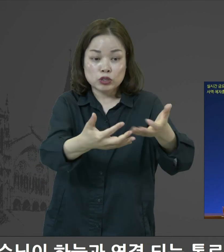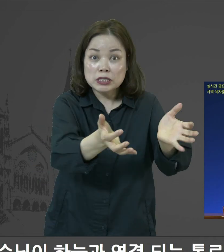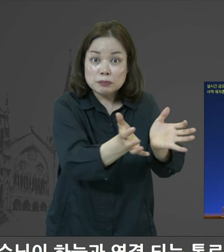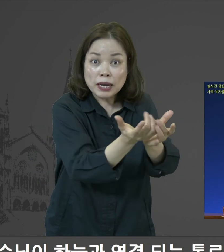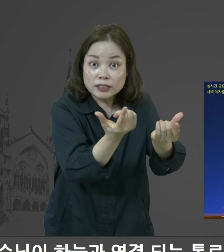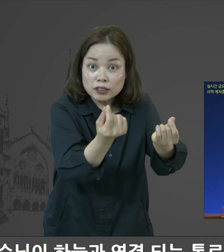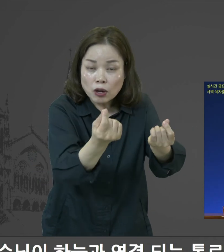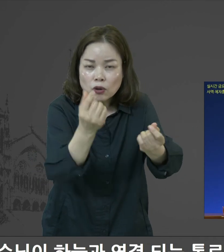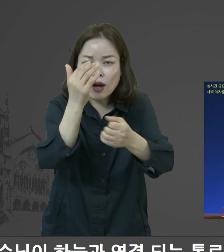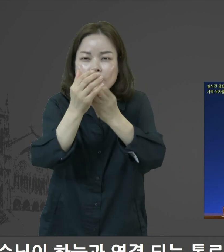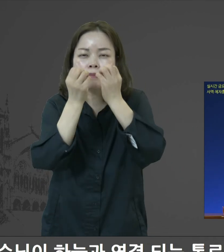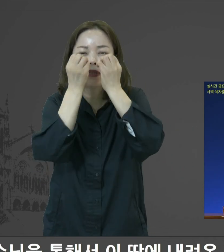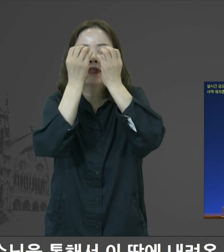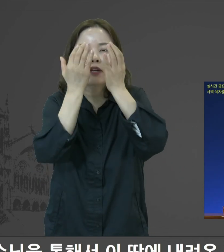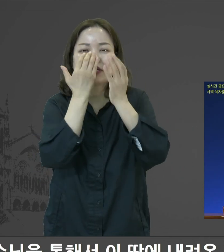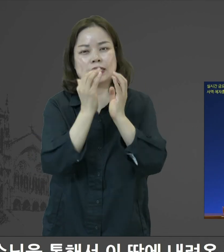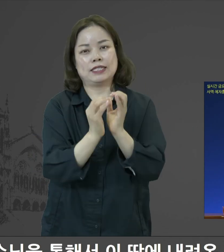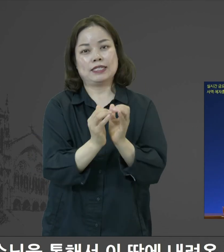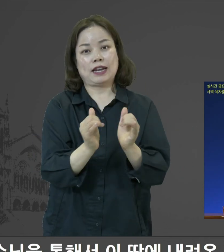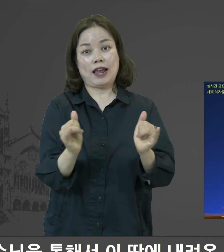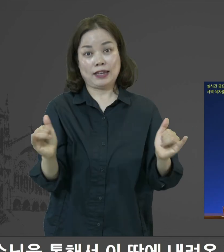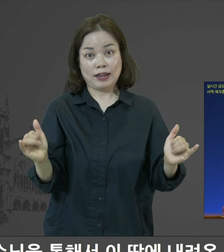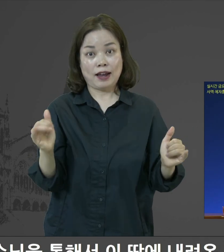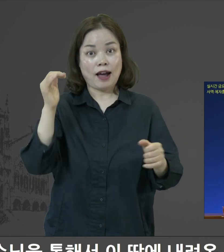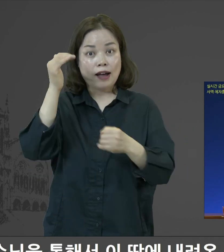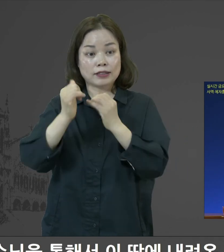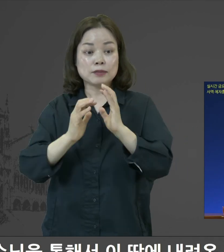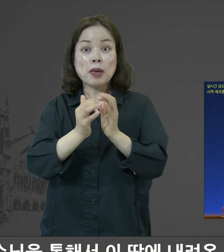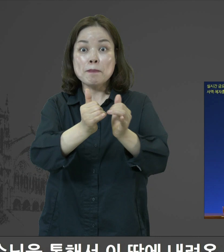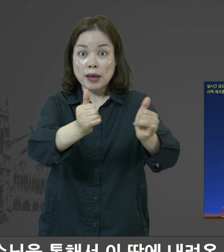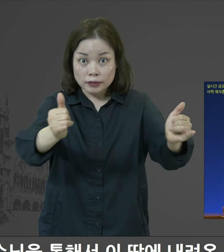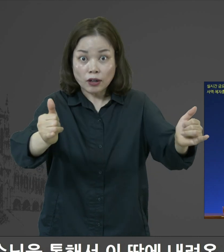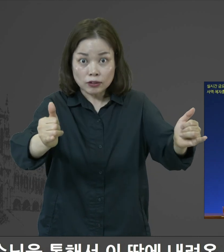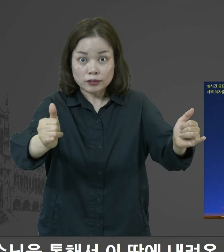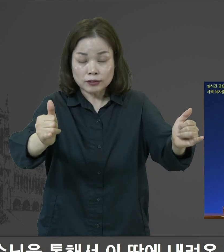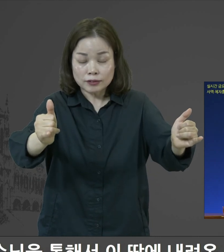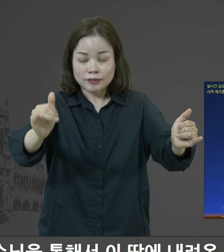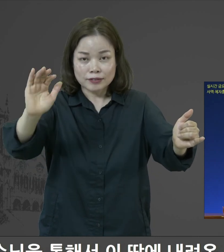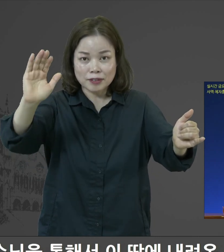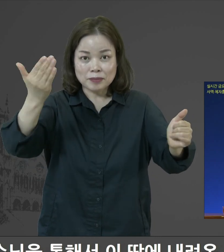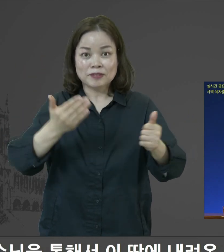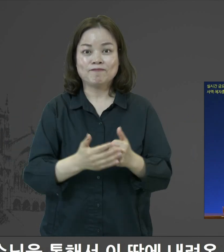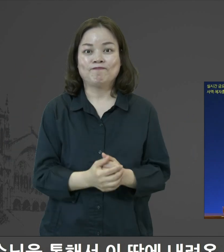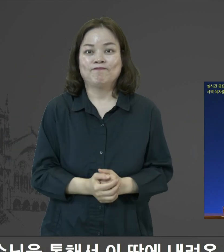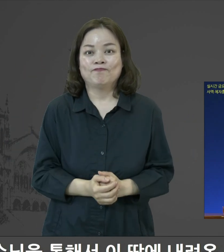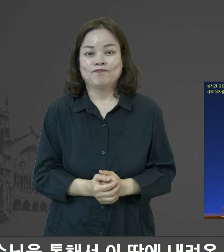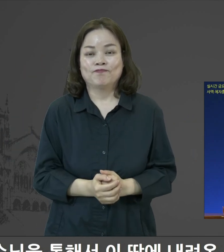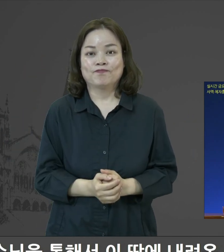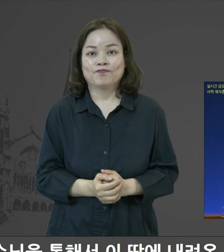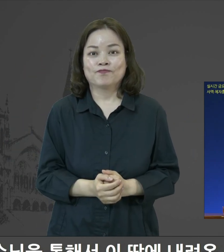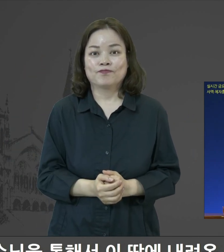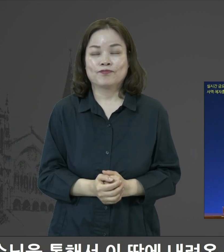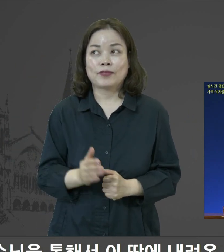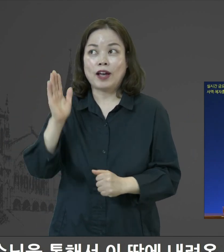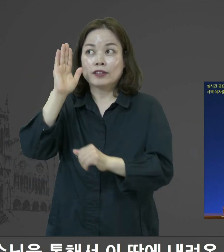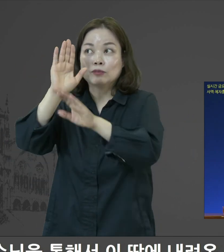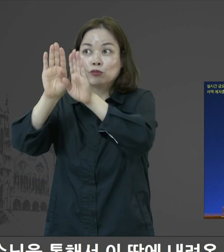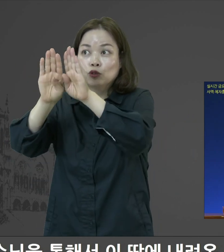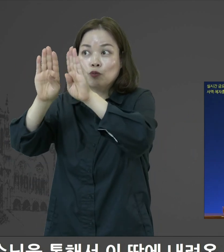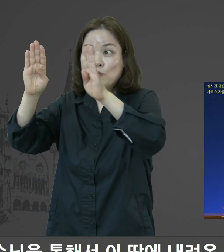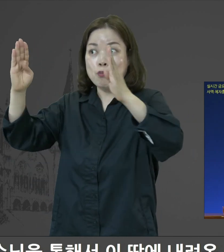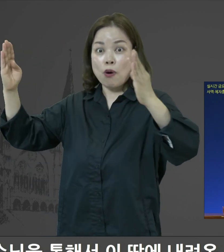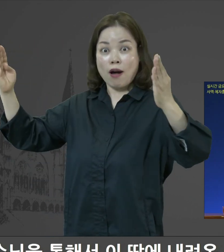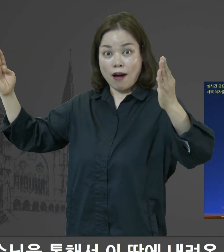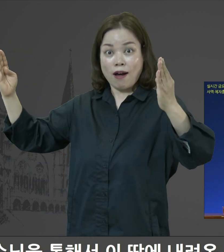하나님의 새로운 이스라엘의 하나님 백성들이 되어진다는 겁니다. 그래서 하늘문이 열린다는